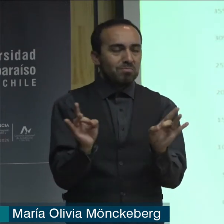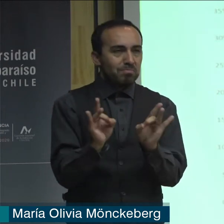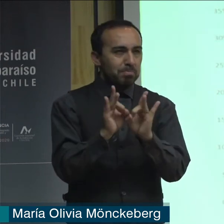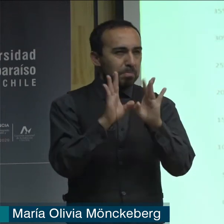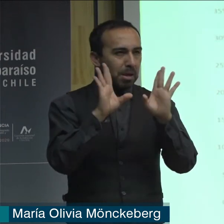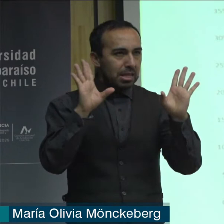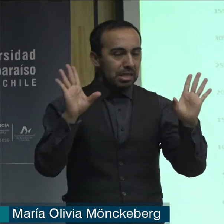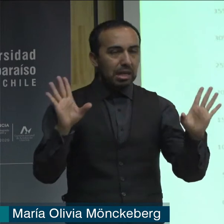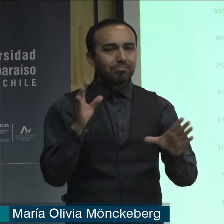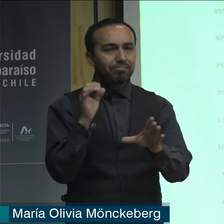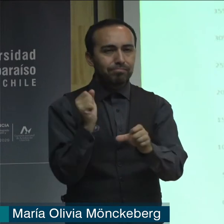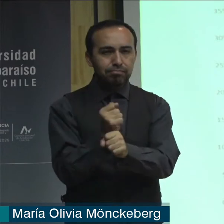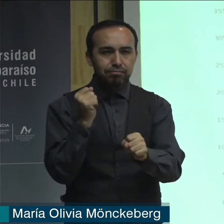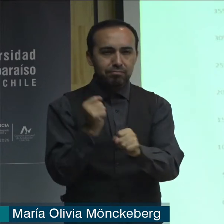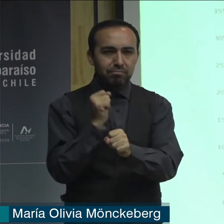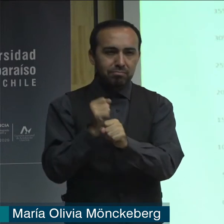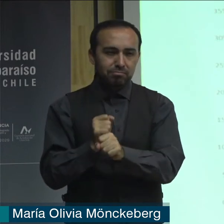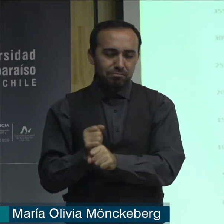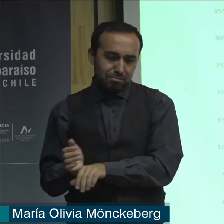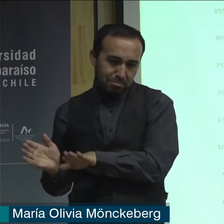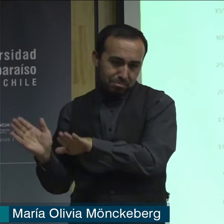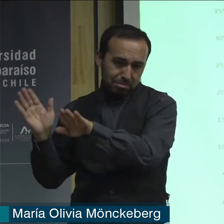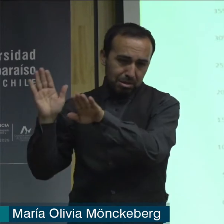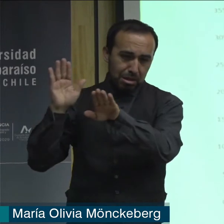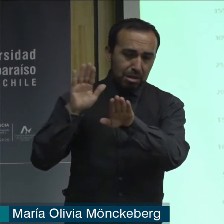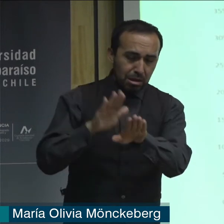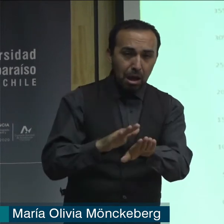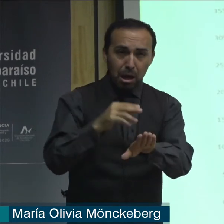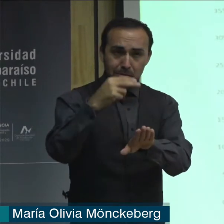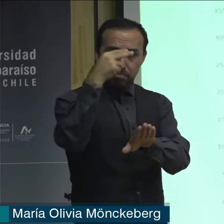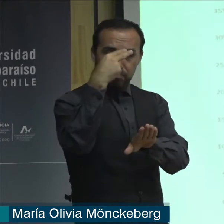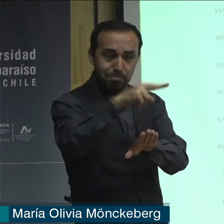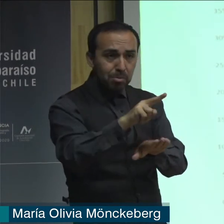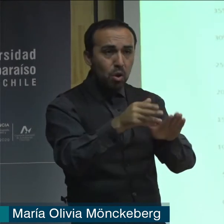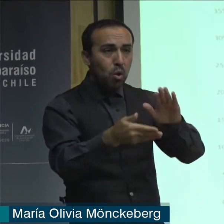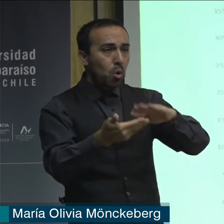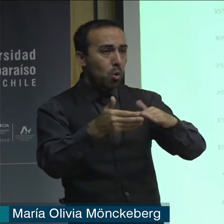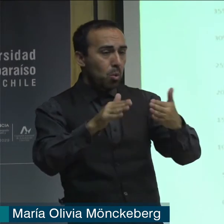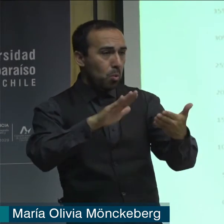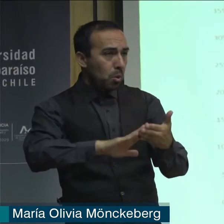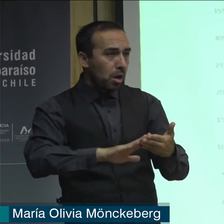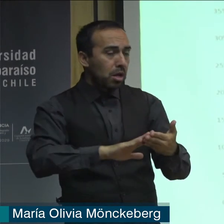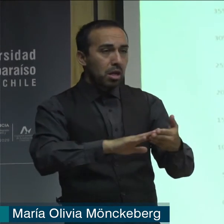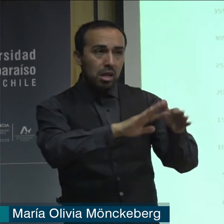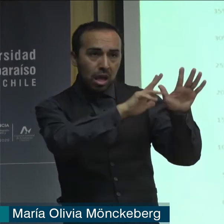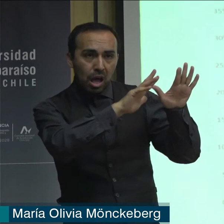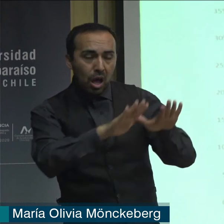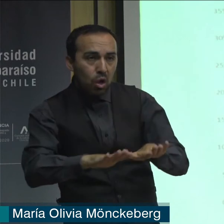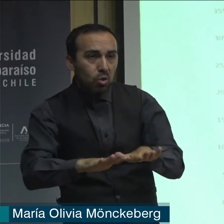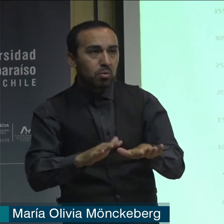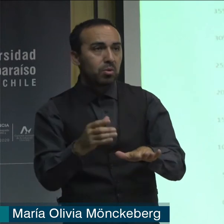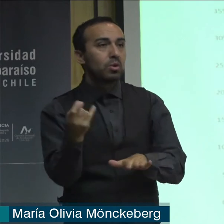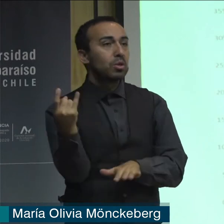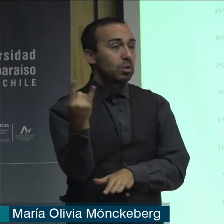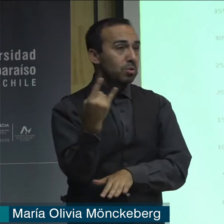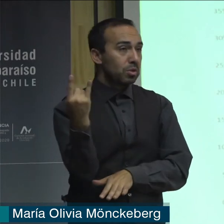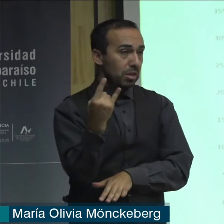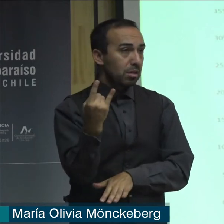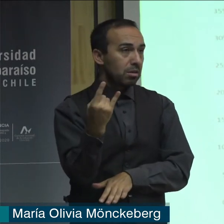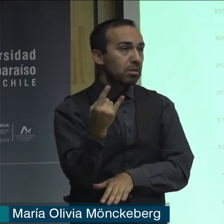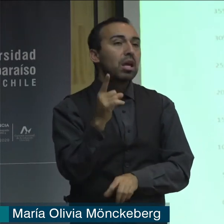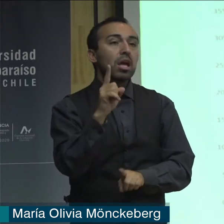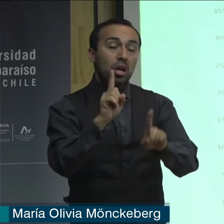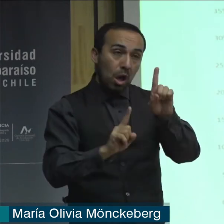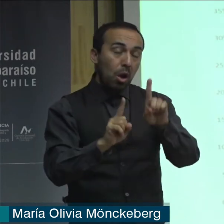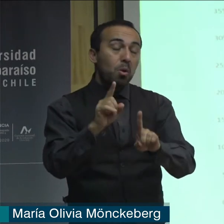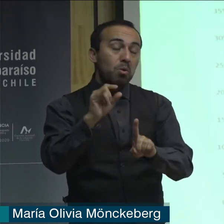y un trabajo fuerte de las propias comunidades académicas de las propias comunidades universitarias en general puede haber excepciones